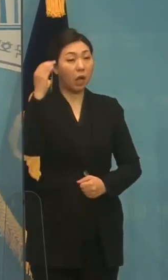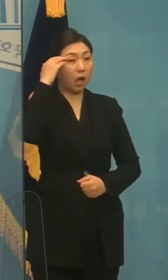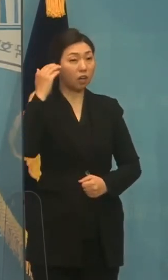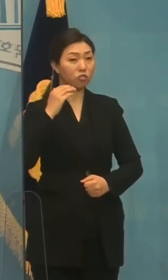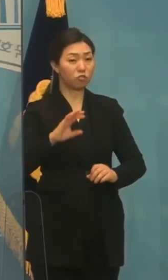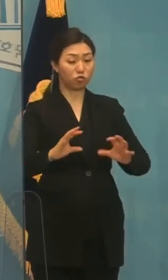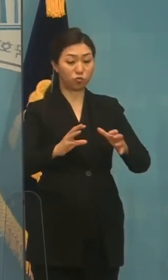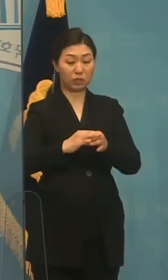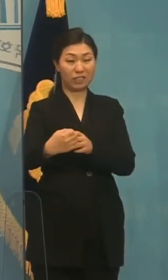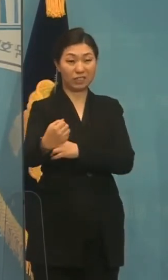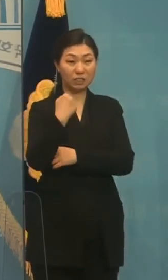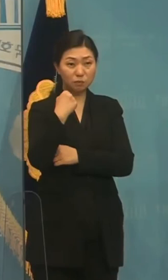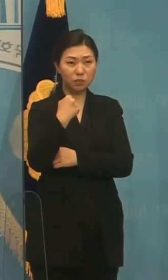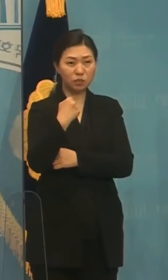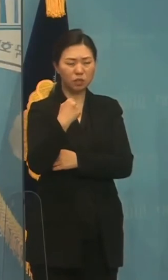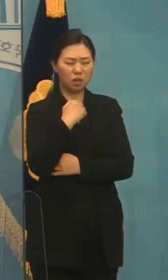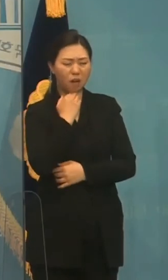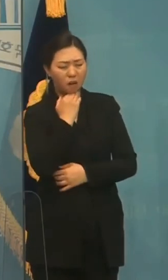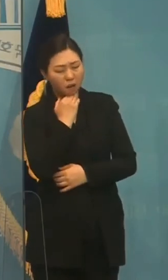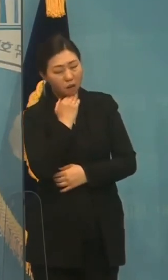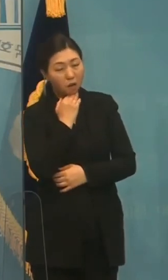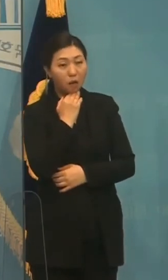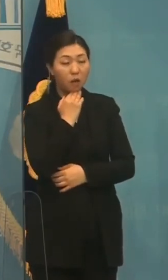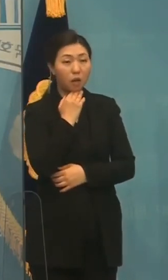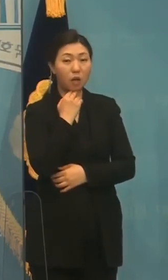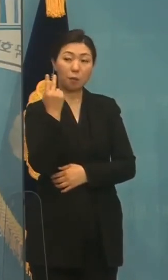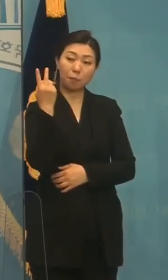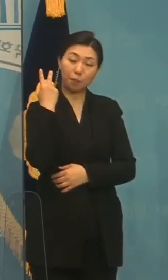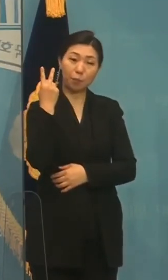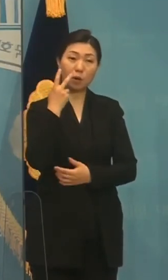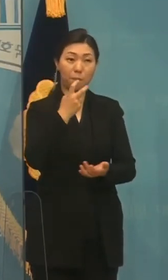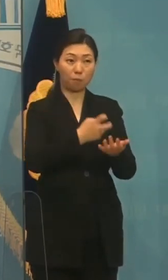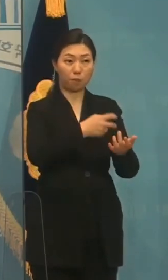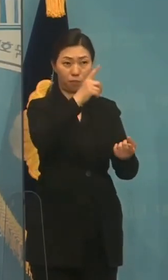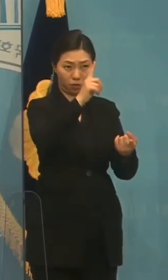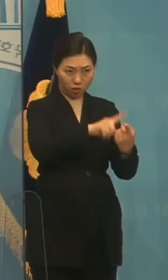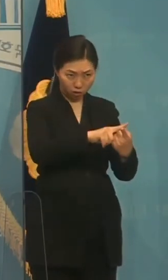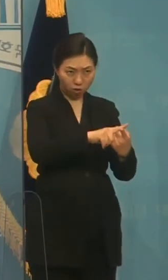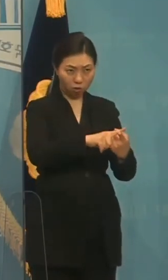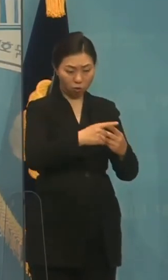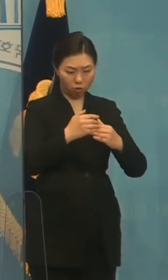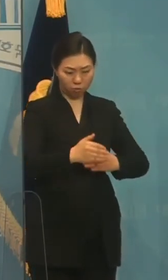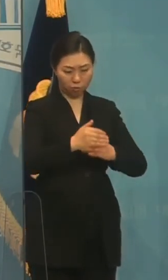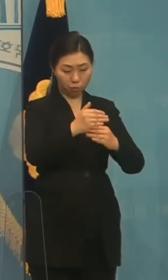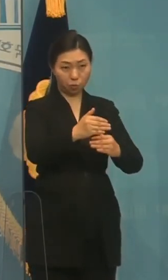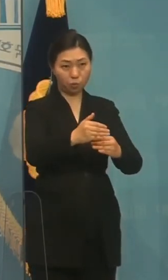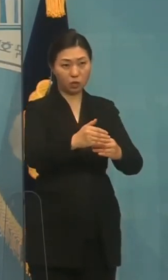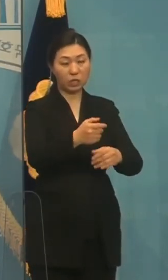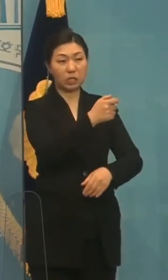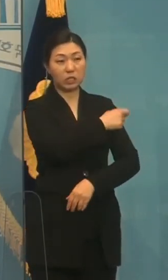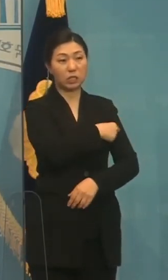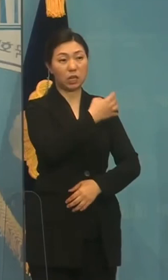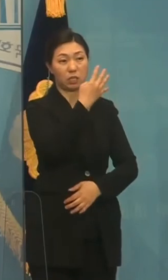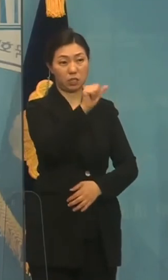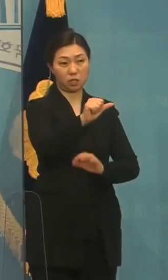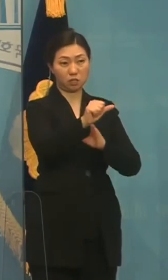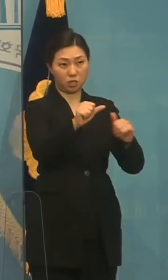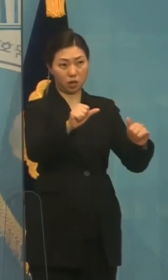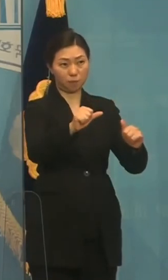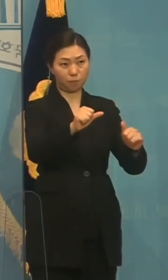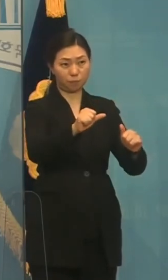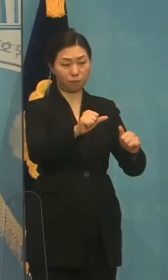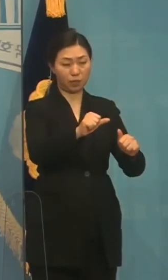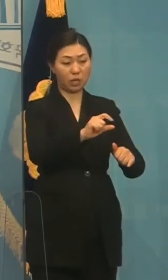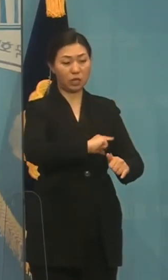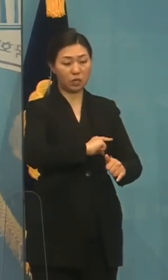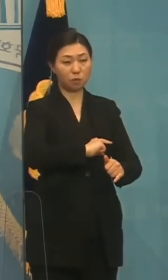국민의힘은 기다리다 못해 엊그제 법에 정해진 절차대로 이사 5명의 명단을 국회에